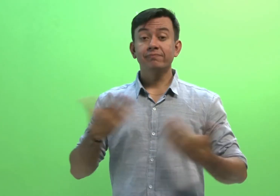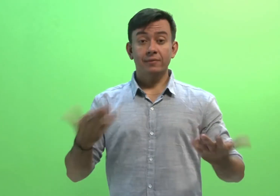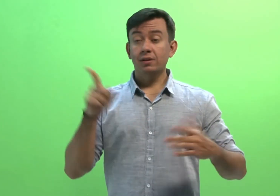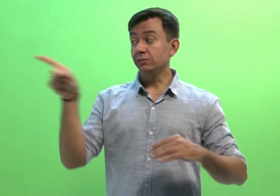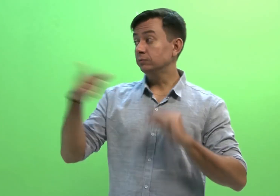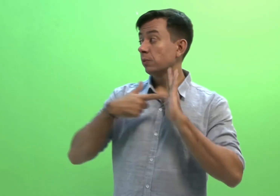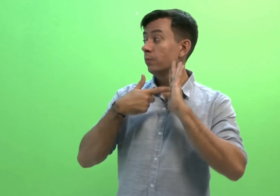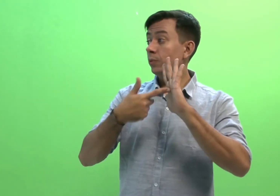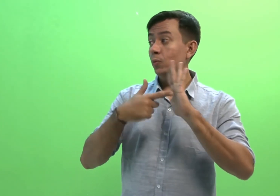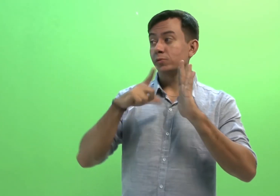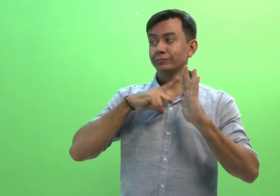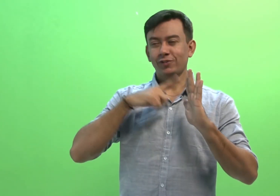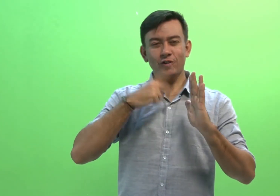Então, um outro mito